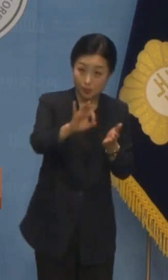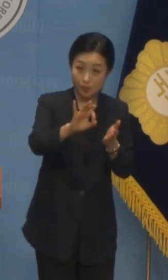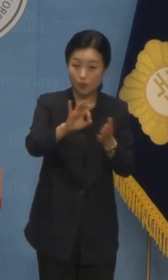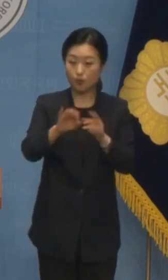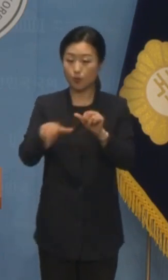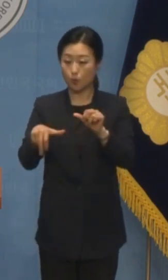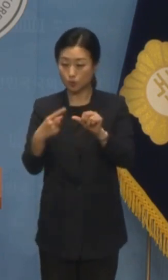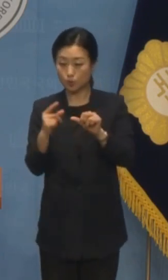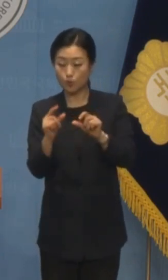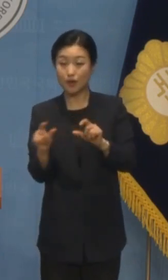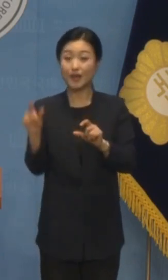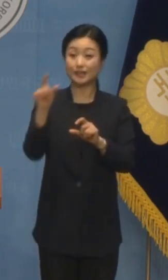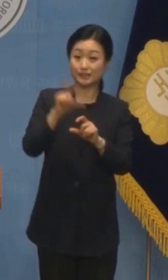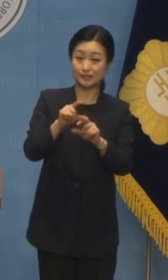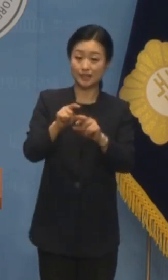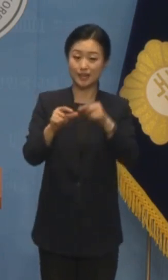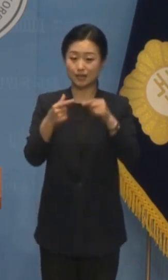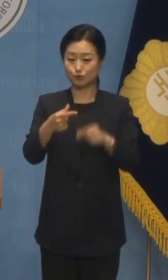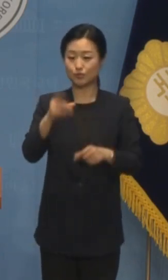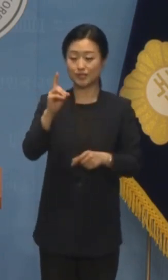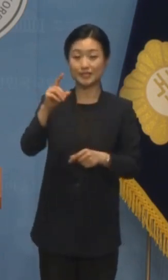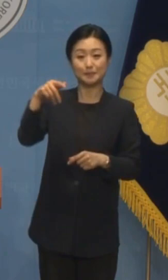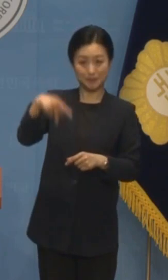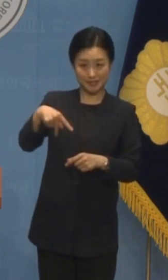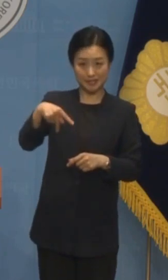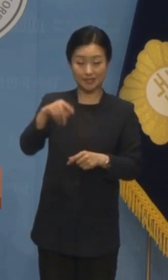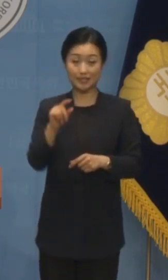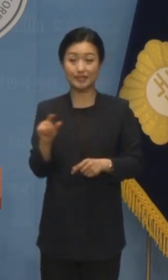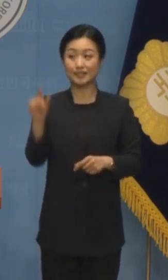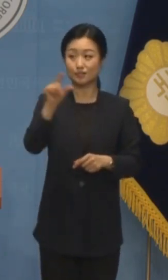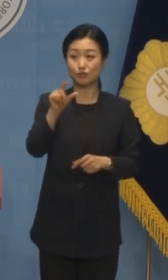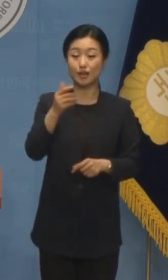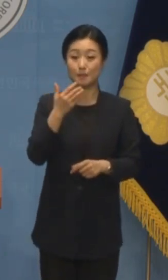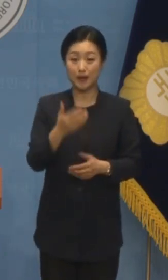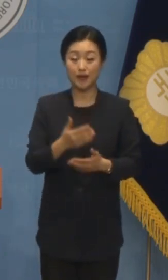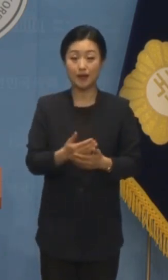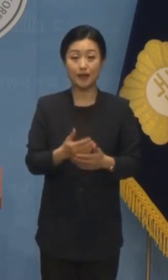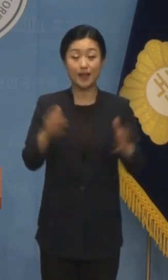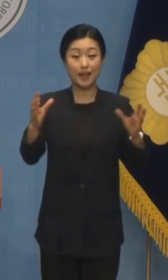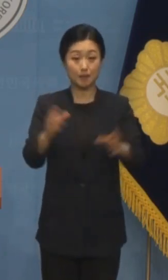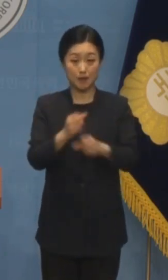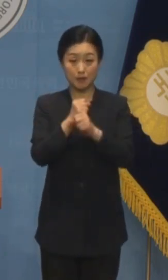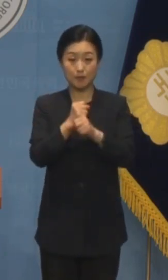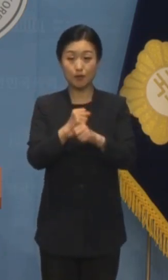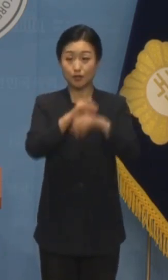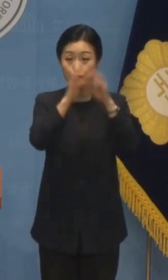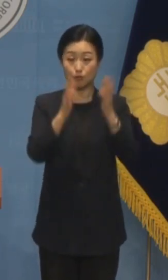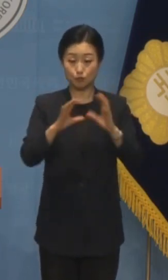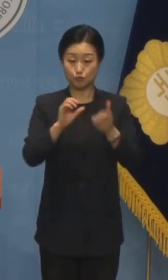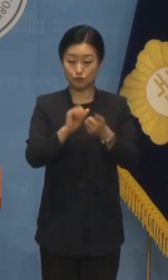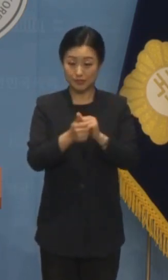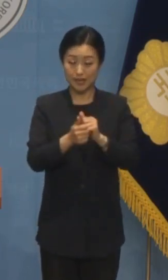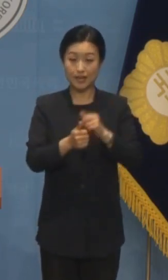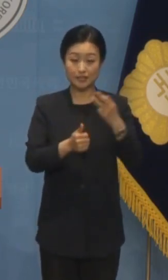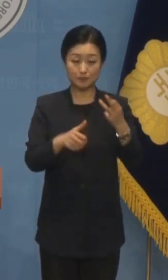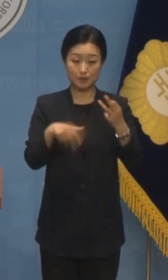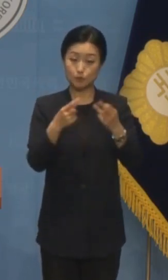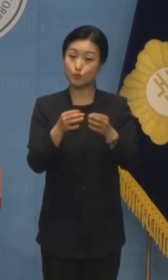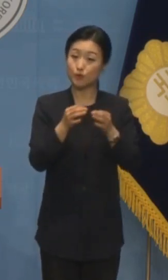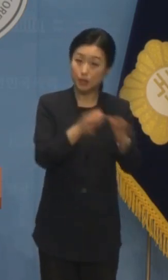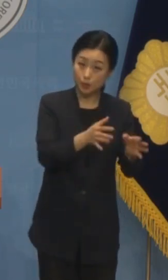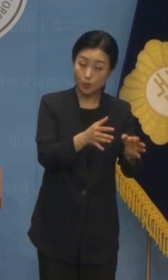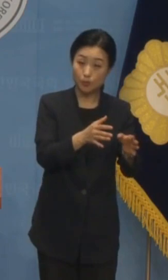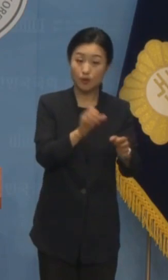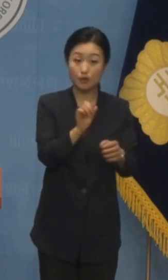원의 증가로 GDP 증가로 돌아온다는 의미입니다. 그런다고 한다면 전부 국채로 13조 원을 조달한다고 해도